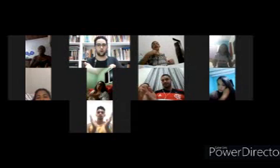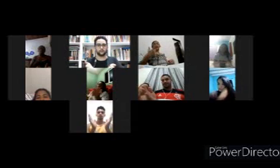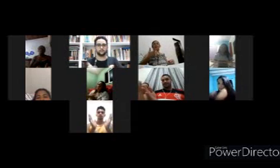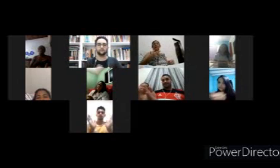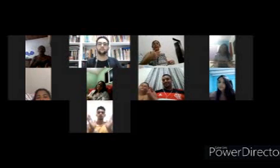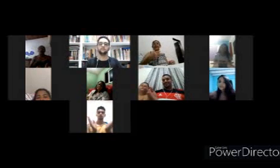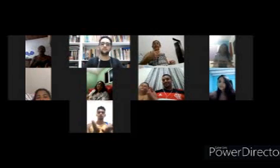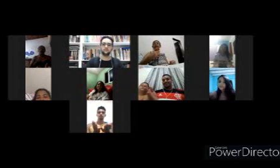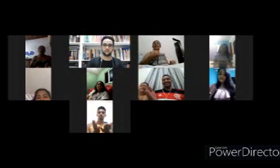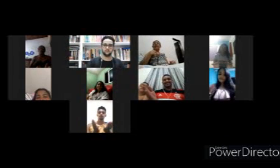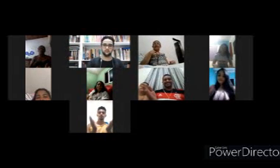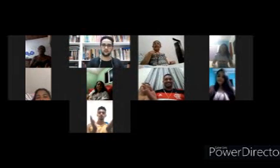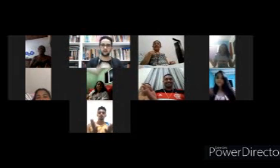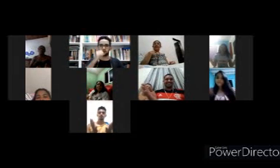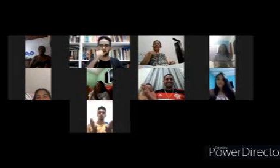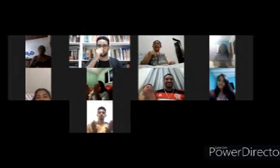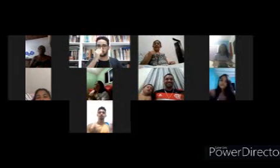agora. Então, se eu quero